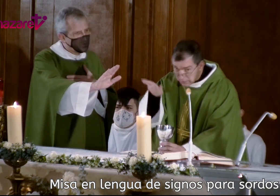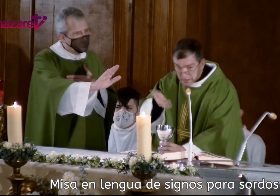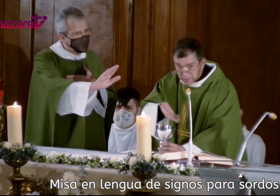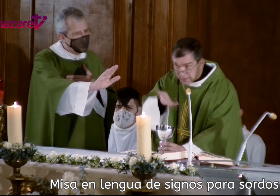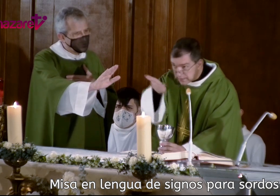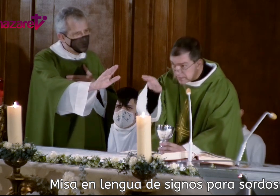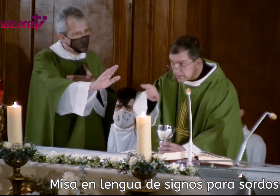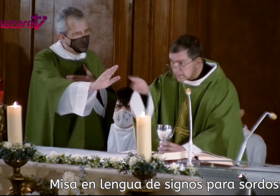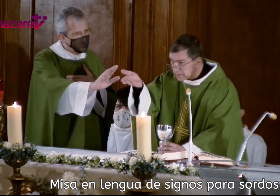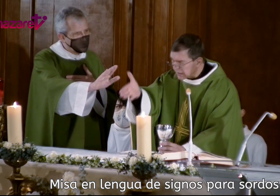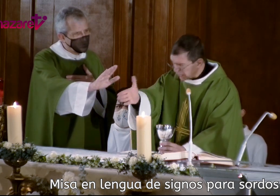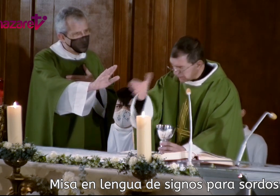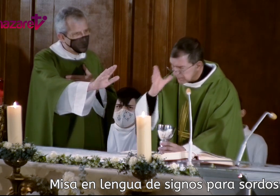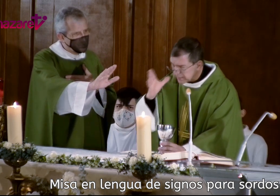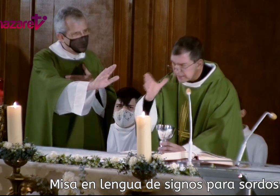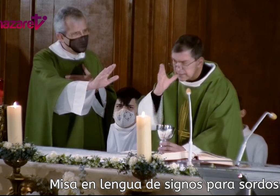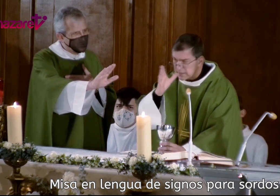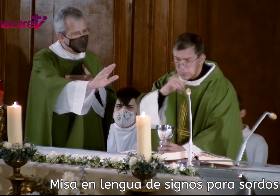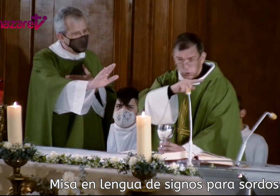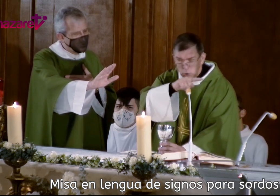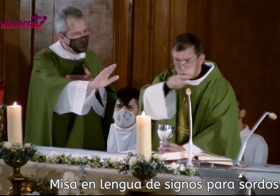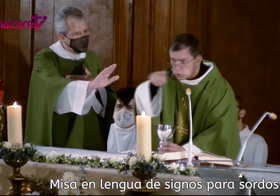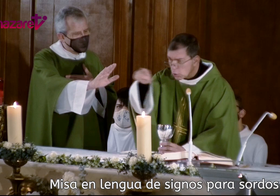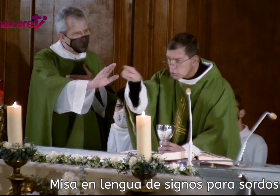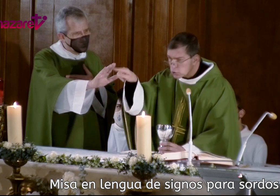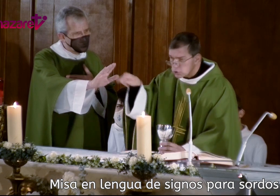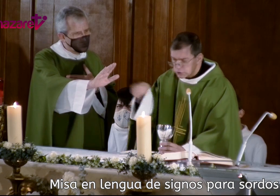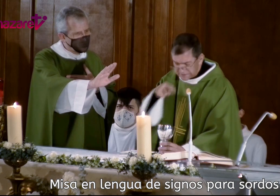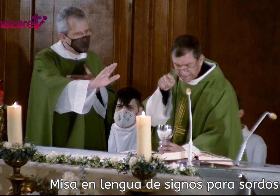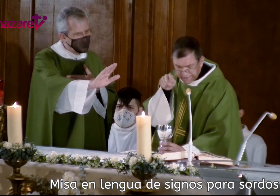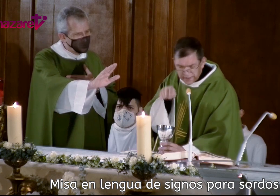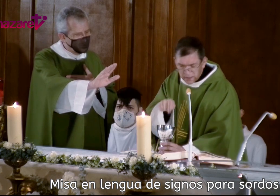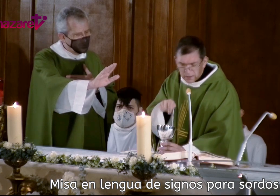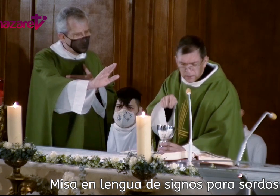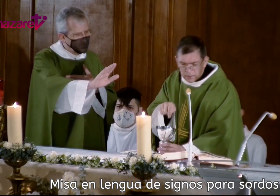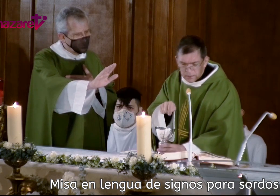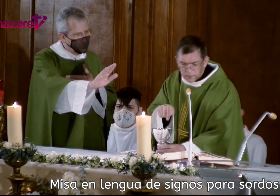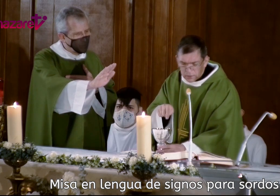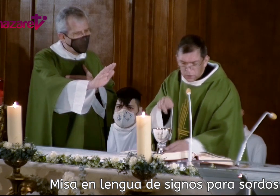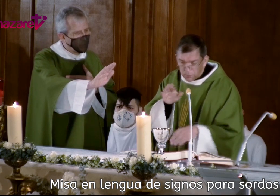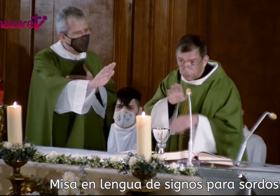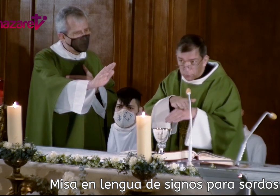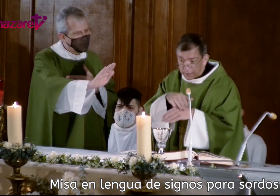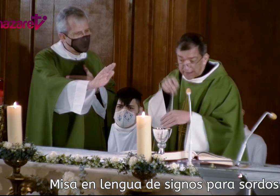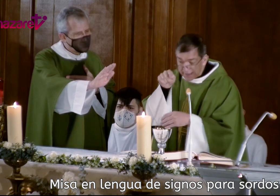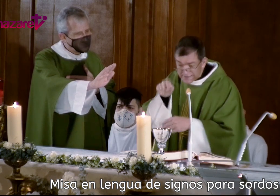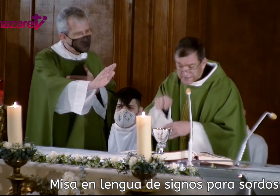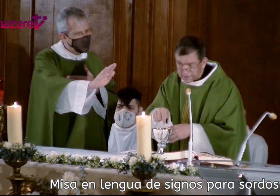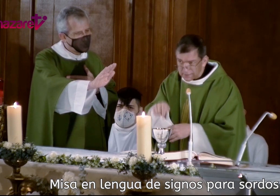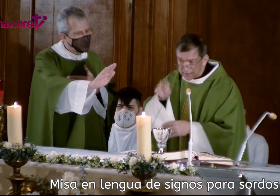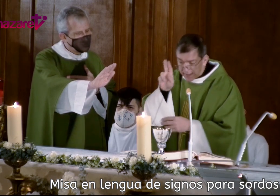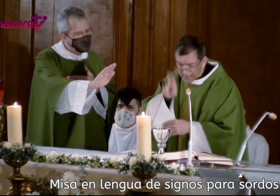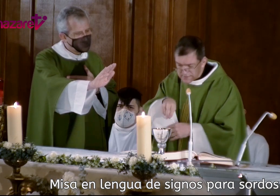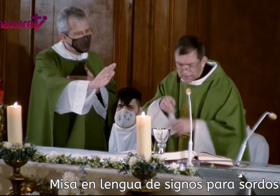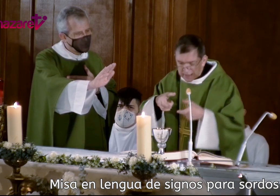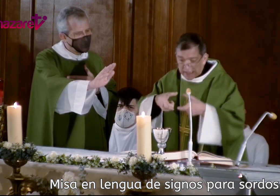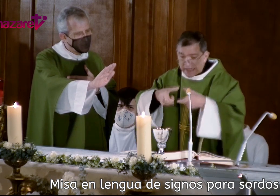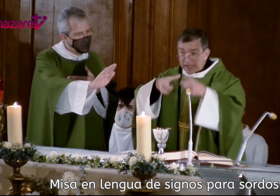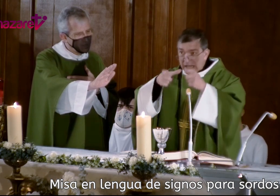tomad y bebed todos de él, porque este es el cáliz